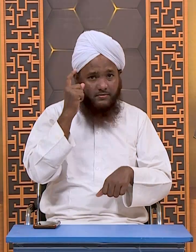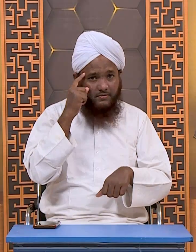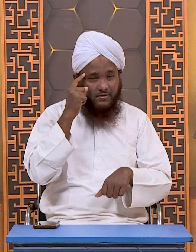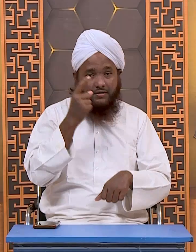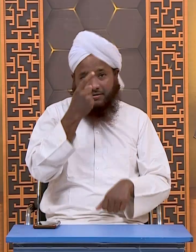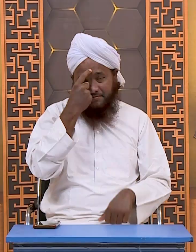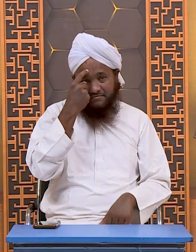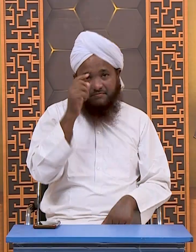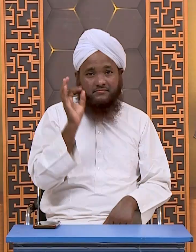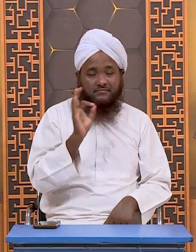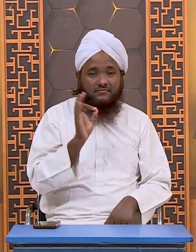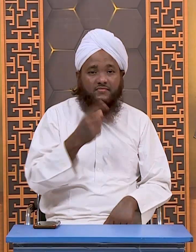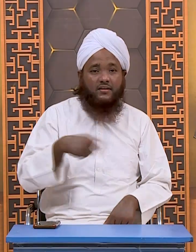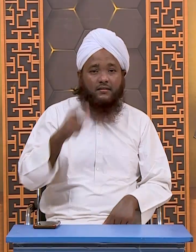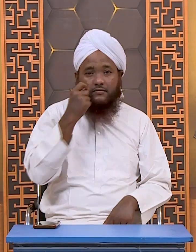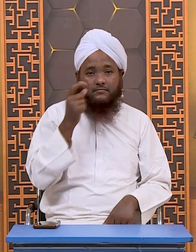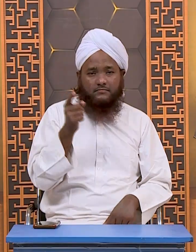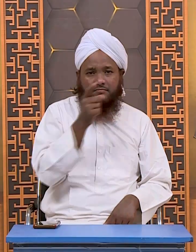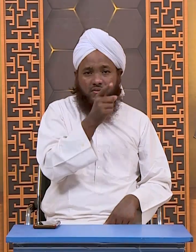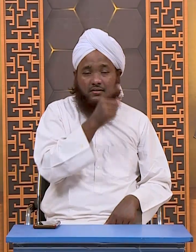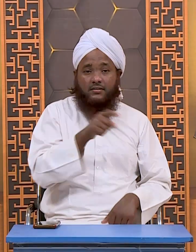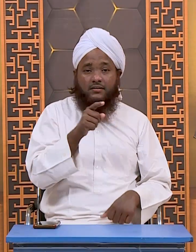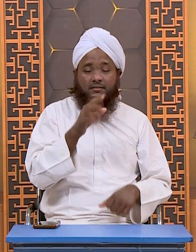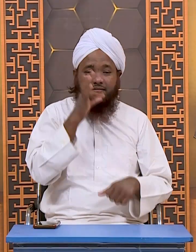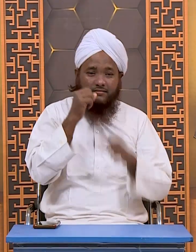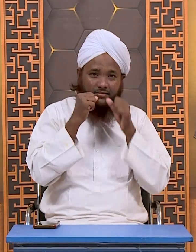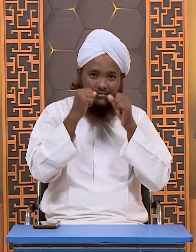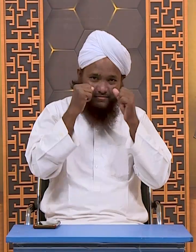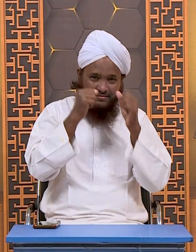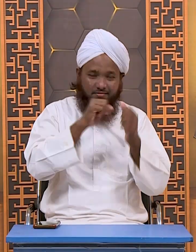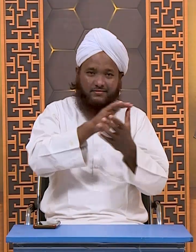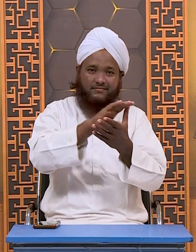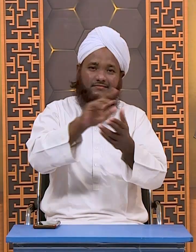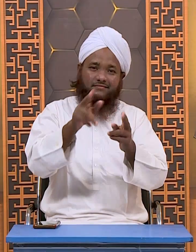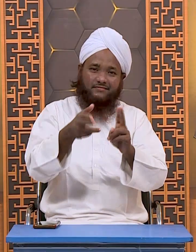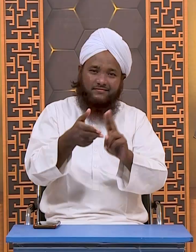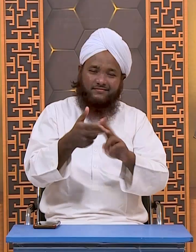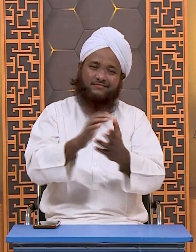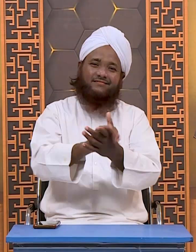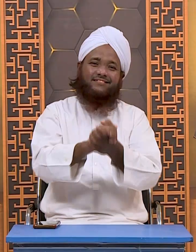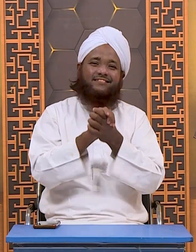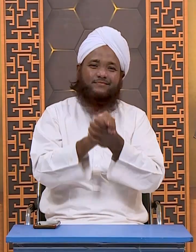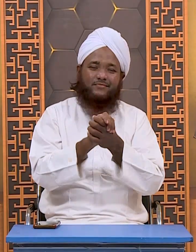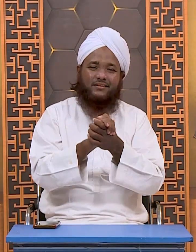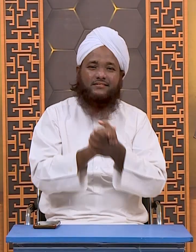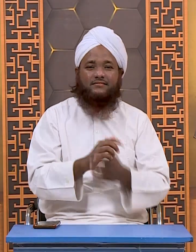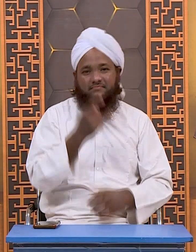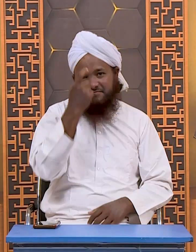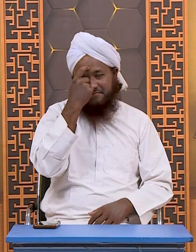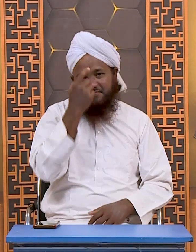नसीब हैं वो अफराद, वो आशिकान रसूल जिनसे मेरे आका सल्लल्लाहु अलैहि वसल्लम अपना हाथ मिलाएंगे। ऐ काश मदनी चैनल के